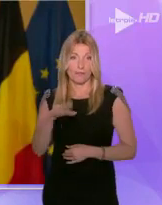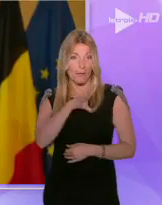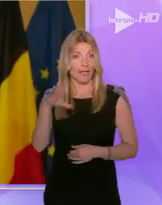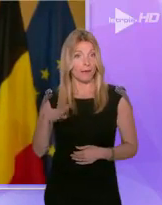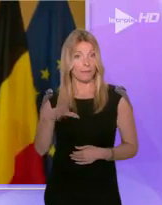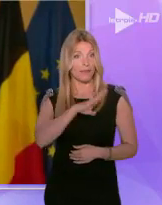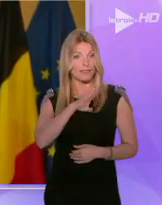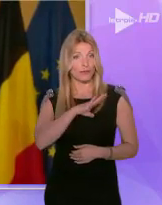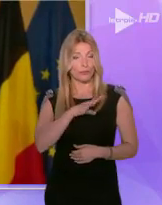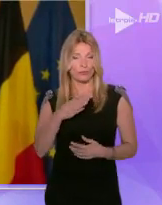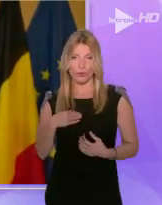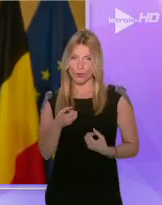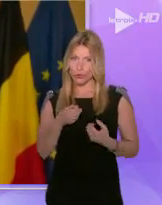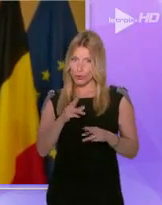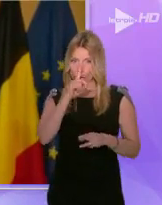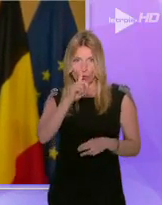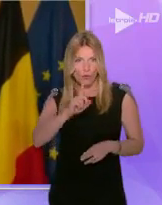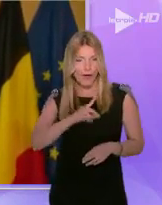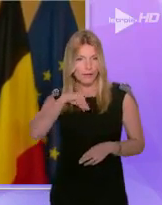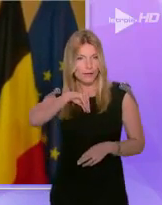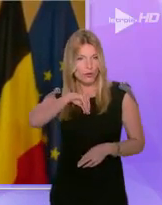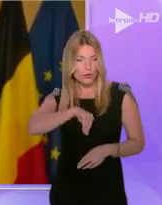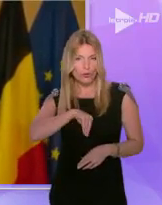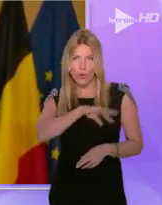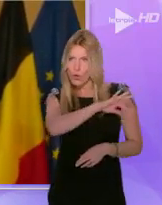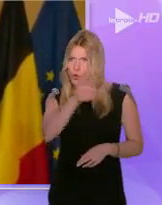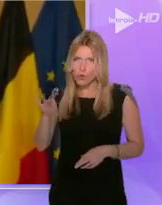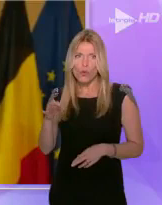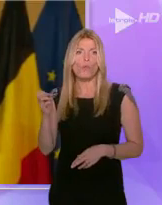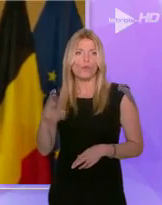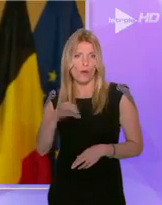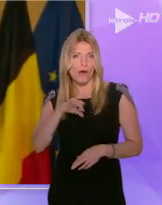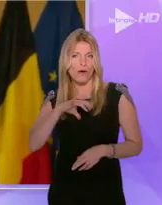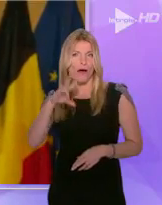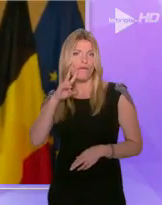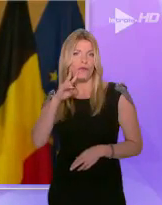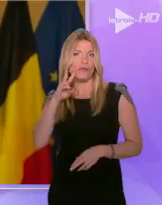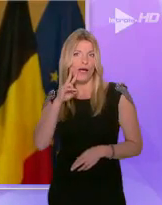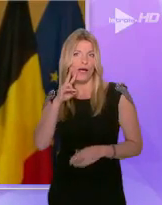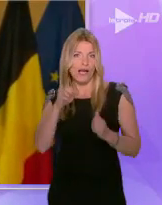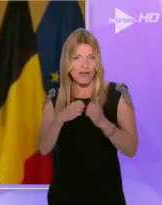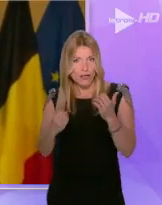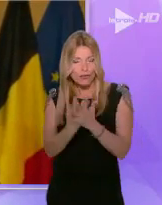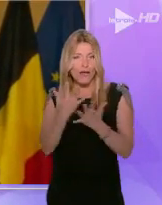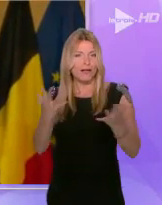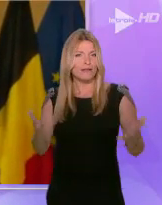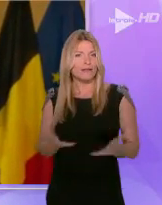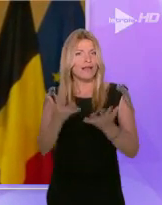persuadé que nous pouvons tous tirer les bénéfices de la nouvelle dynamique qui semble